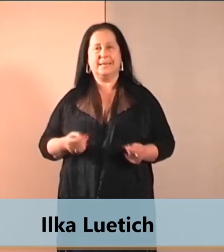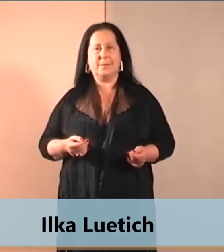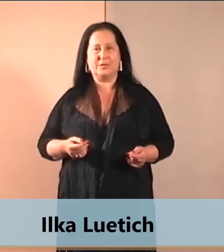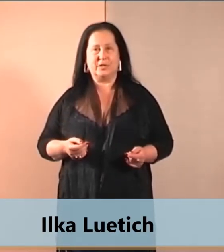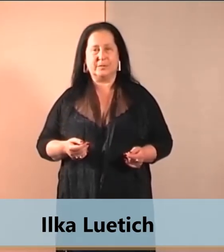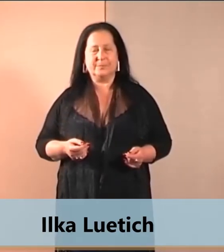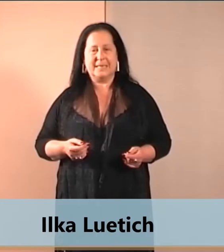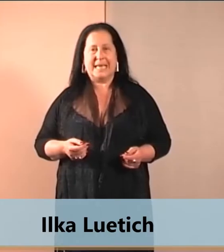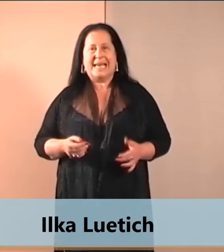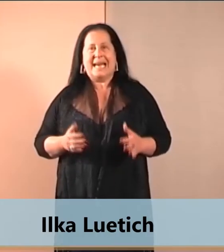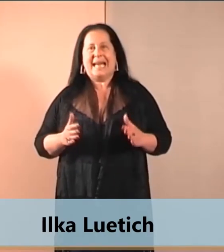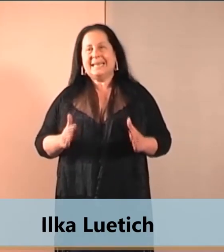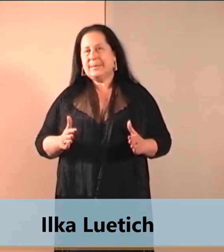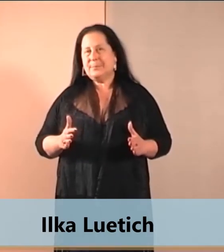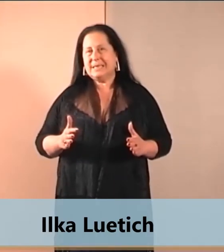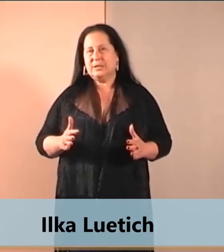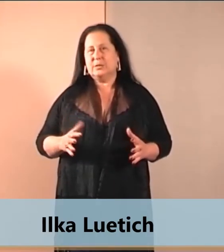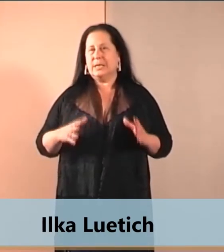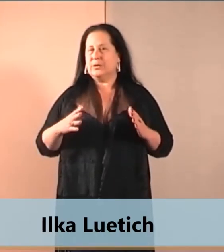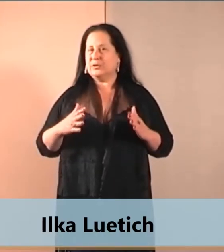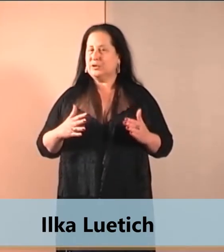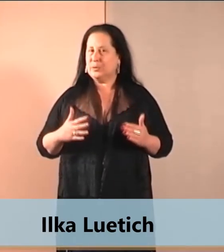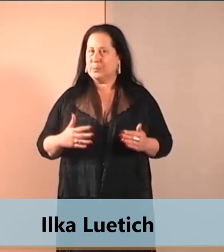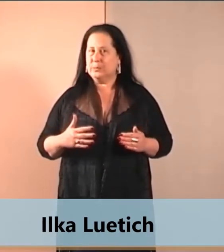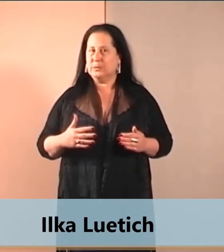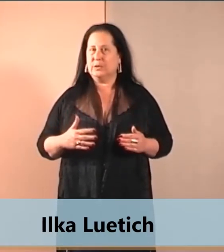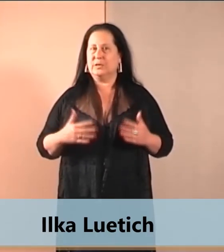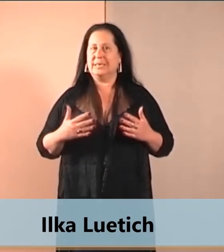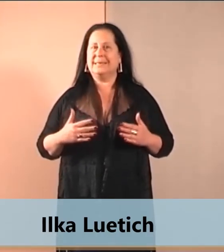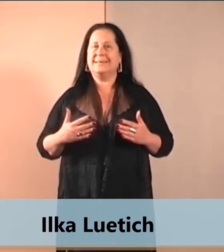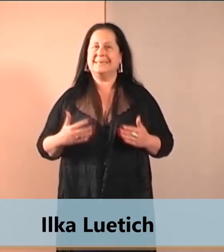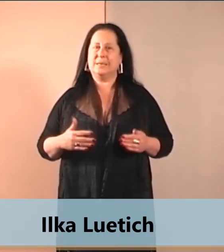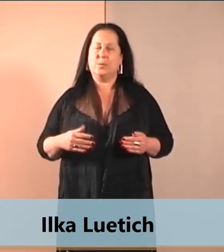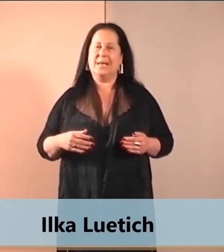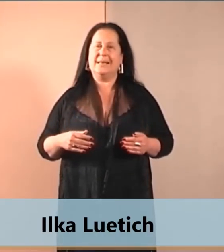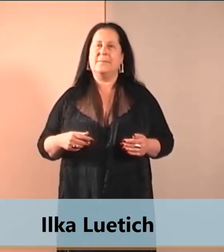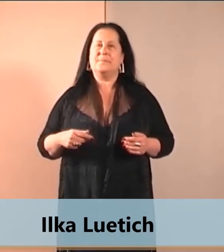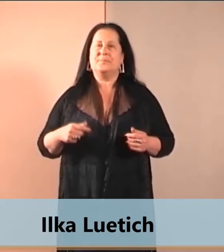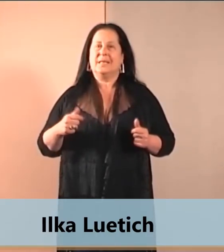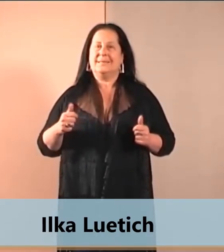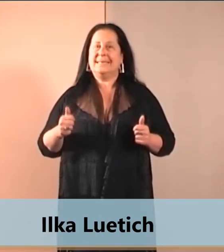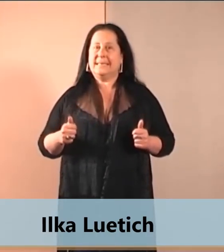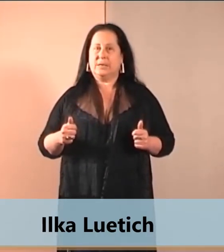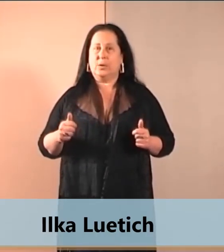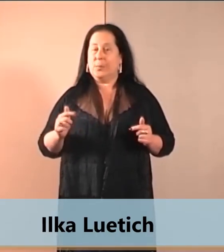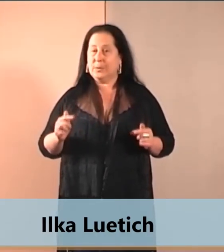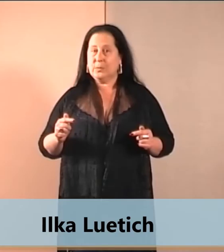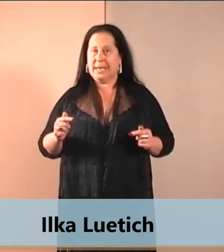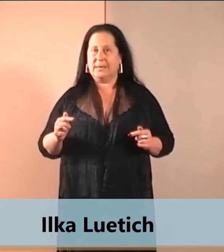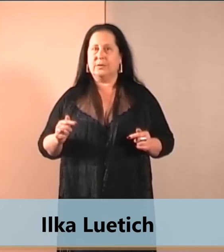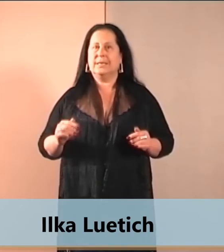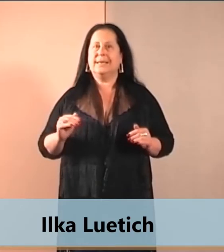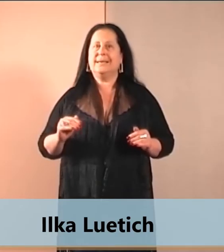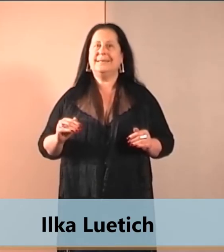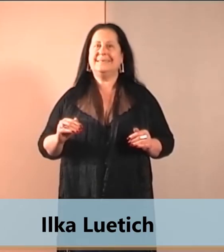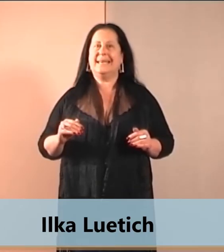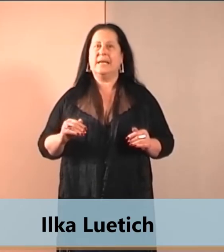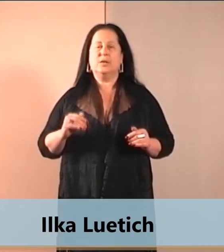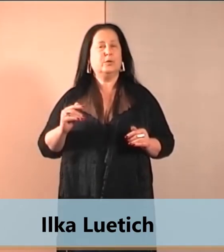cremación Al respecto, en los ocho puntos de esta circular Se dijo, por un lado, que la Iglesia no